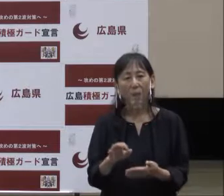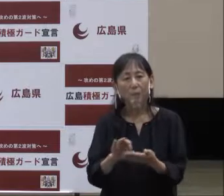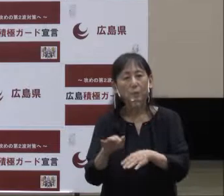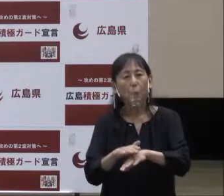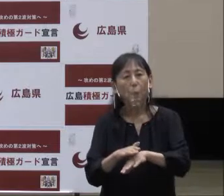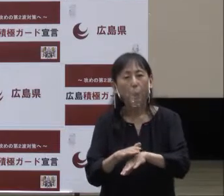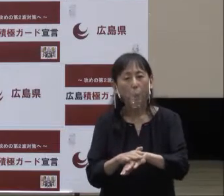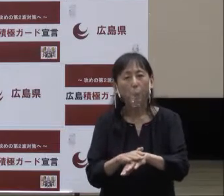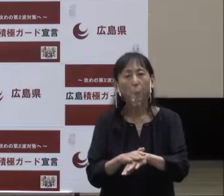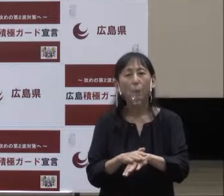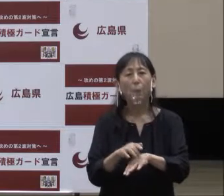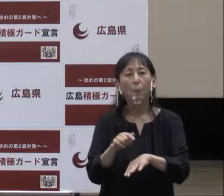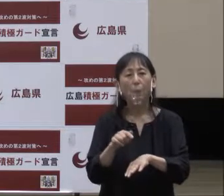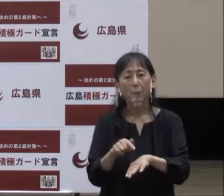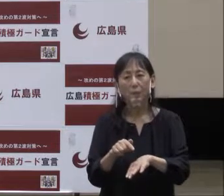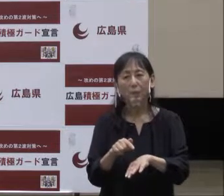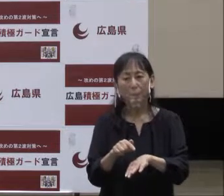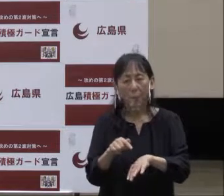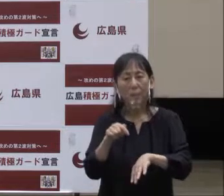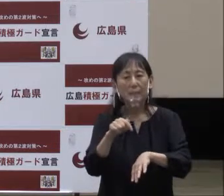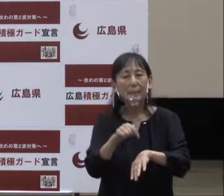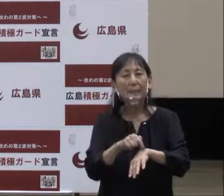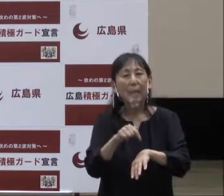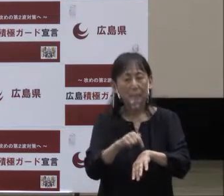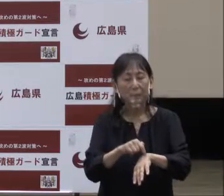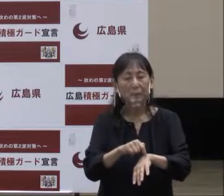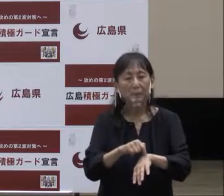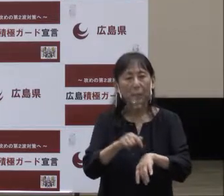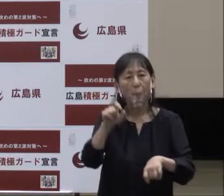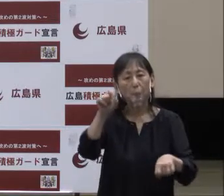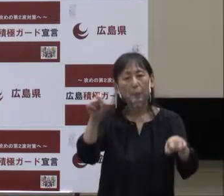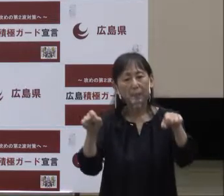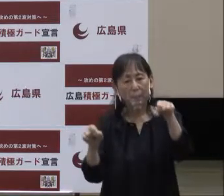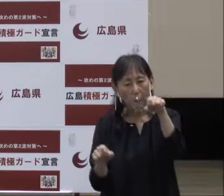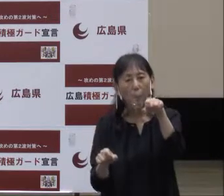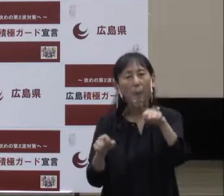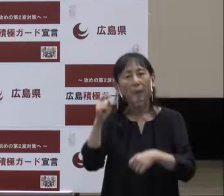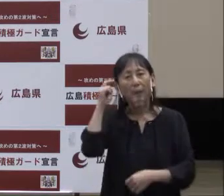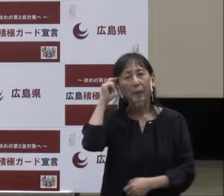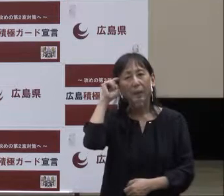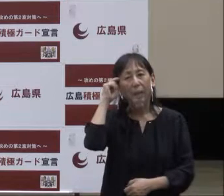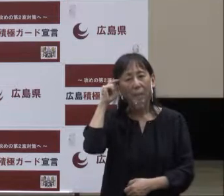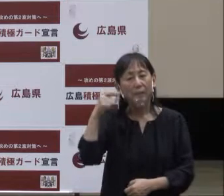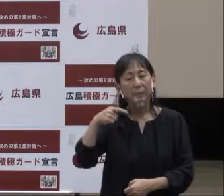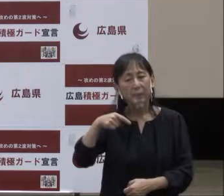ね、時間をかけても考えていく